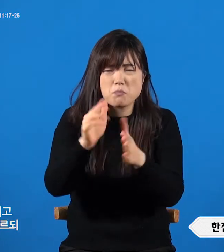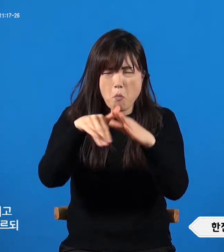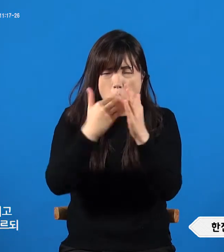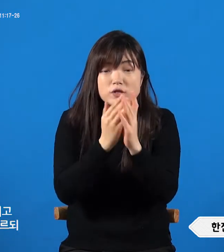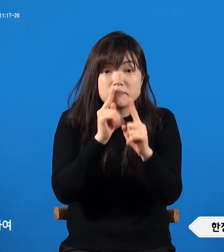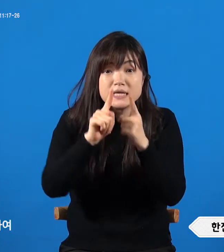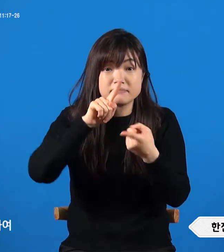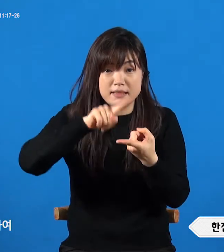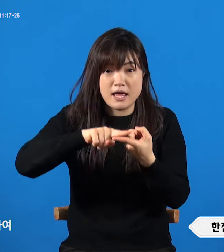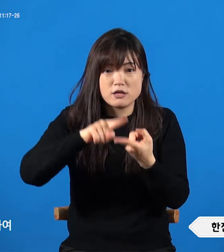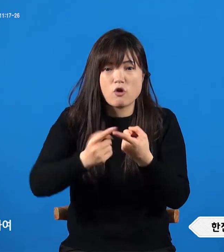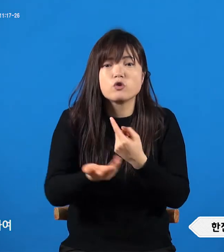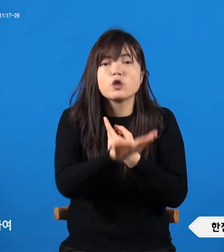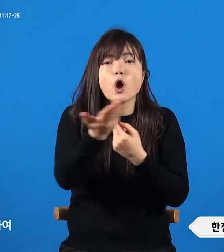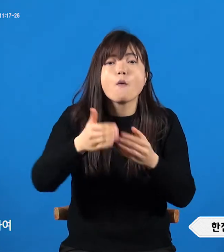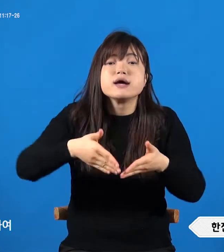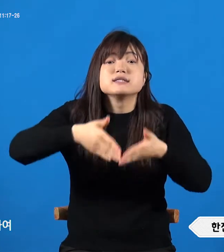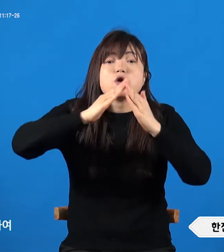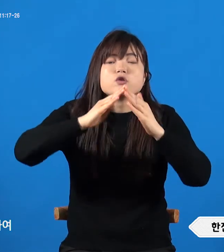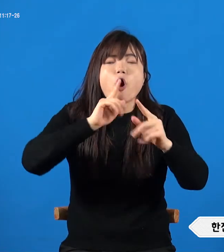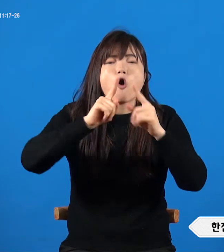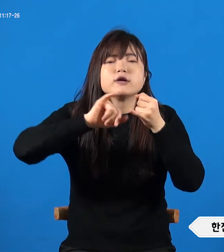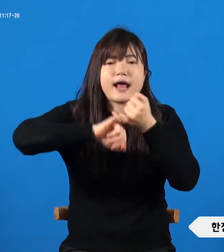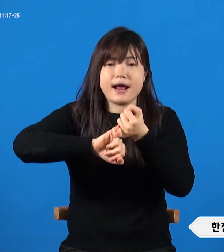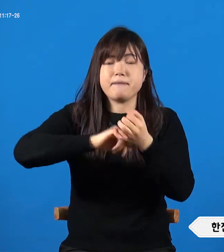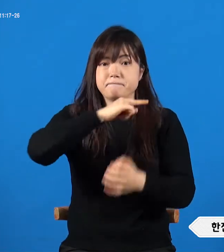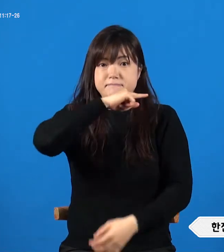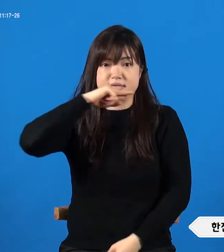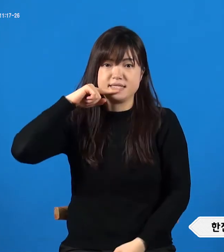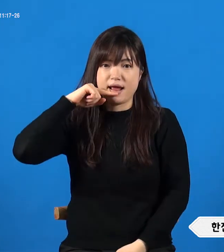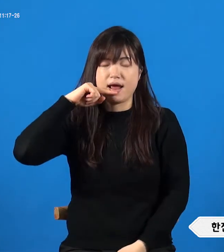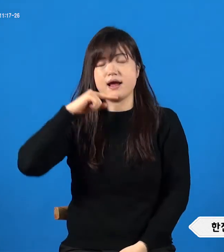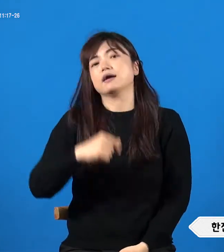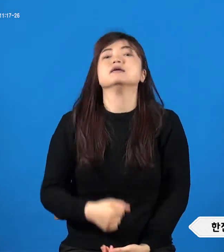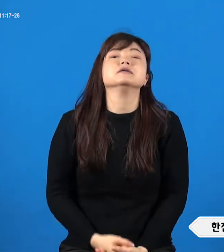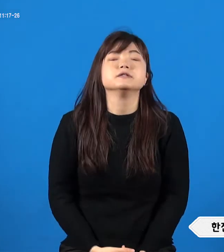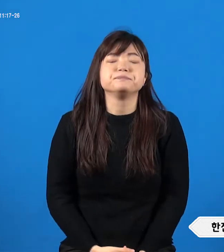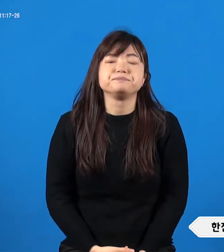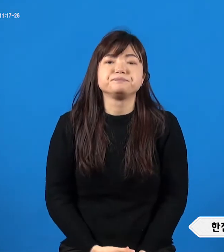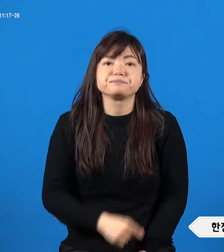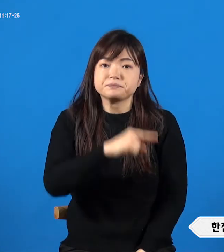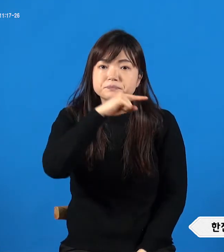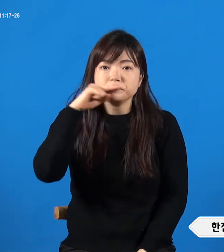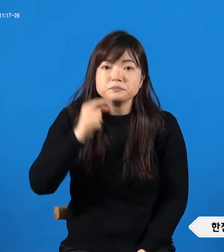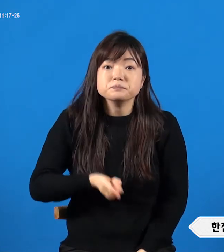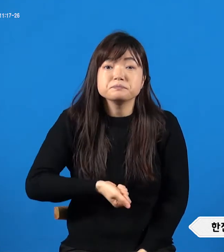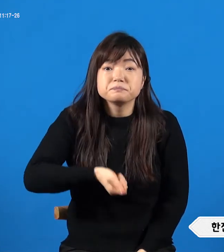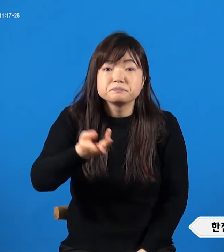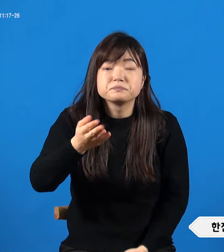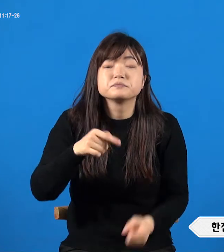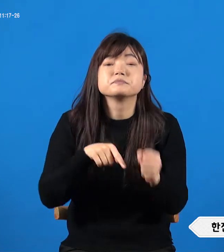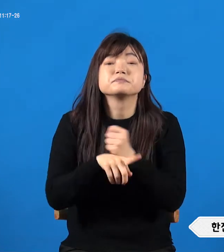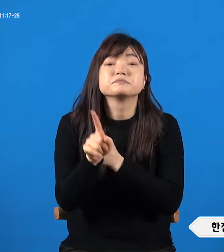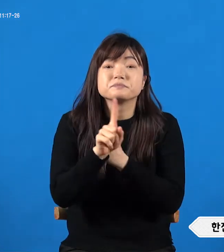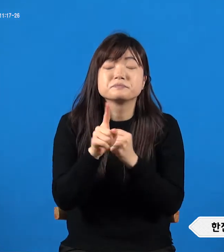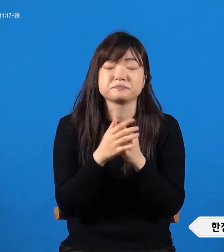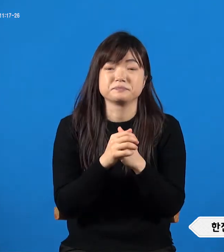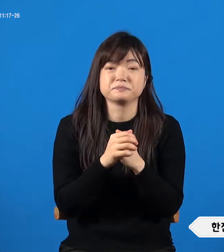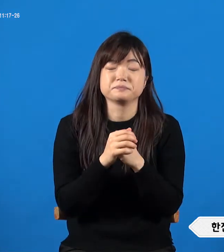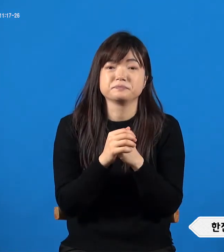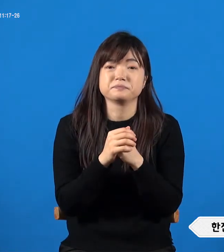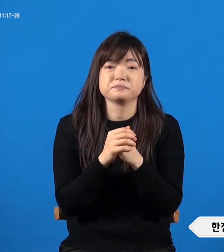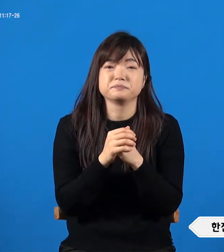이 모든 말씀에 대하여 너희와 세우신 언약의 피니라. 자, 그렇게 피를 뿌리는 게 뭐라고